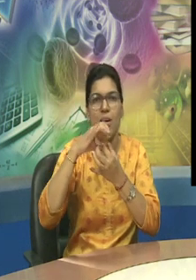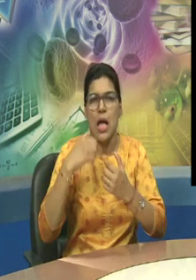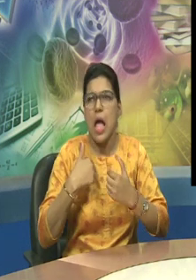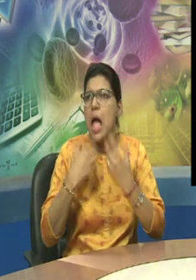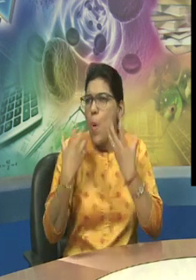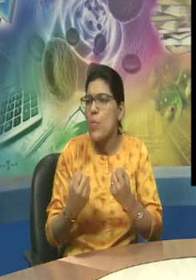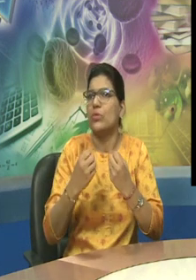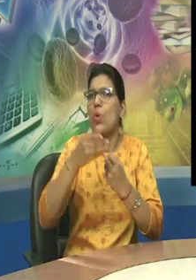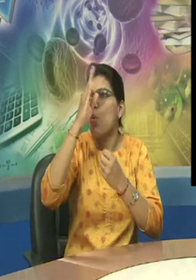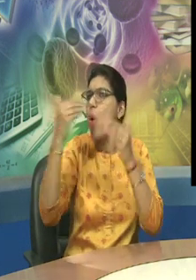निराकार